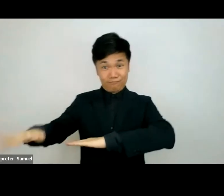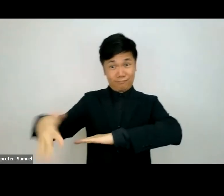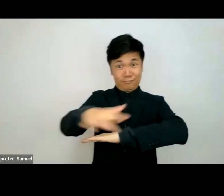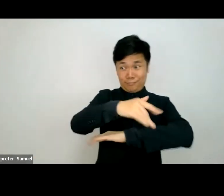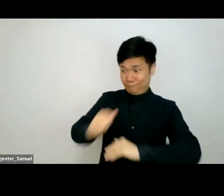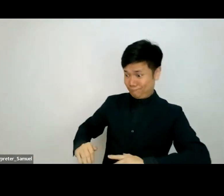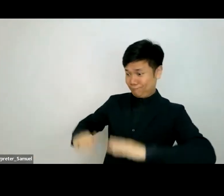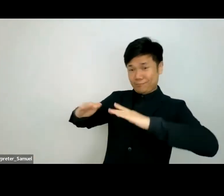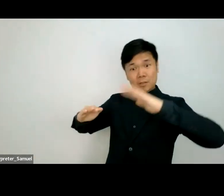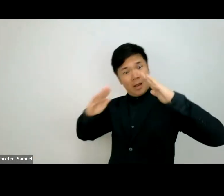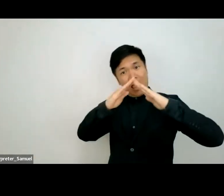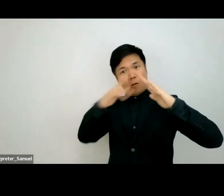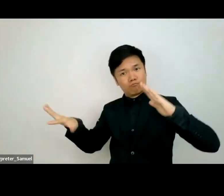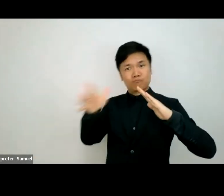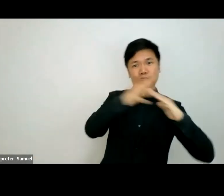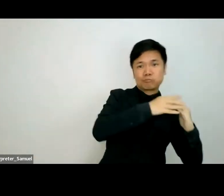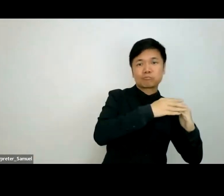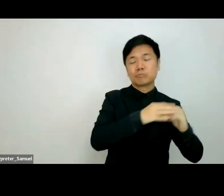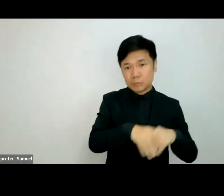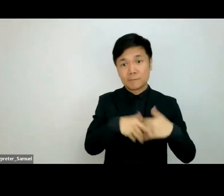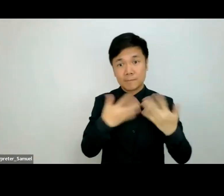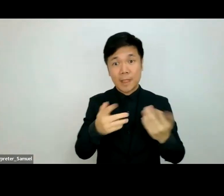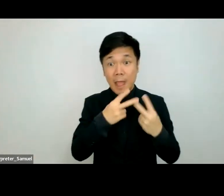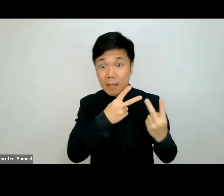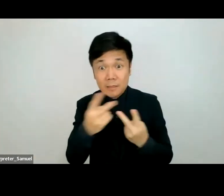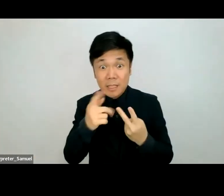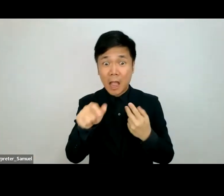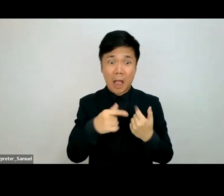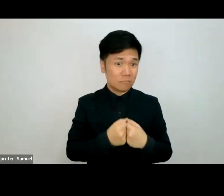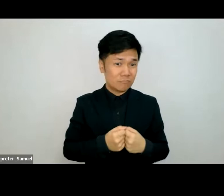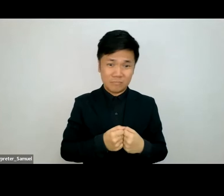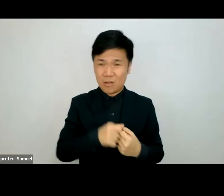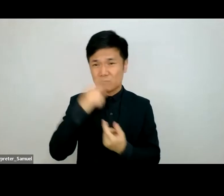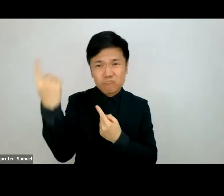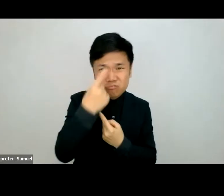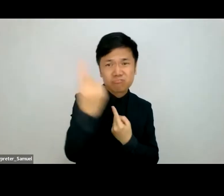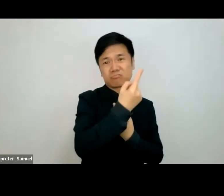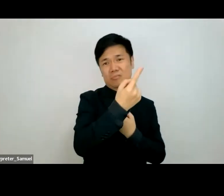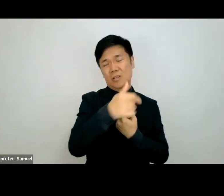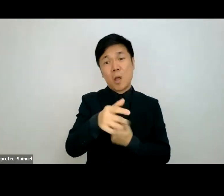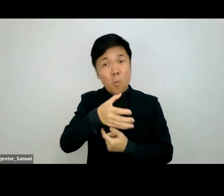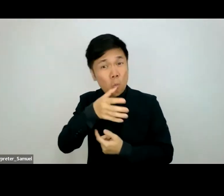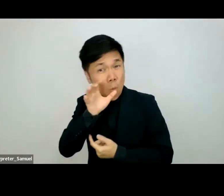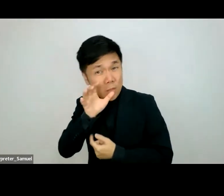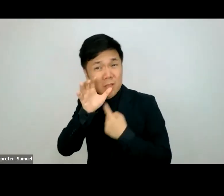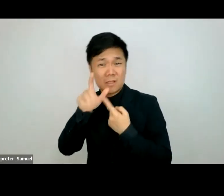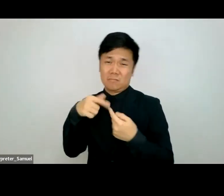ou la prise politique et la mise en œuvre. Les personnes